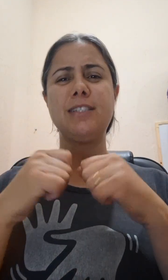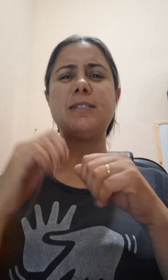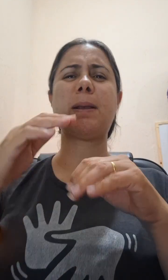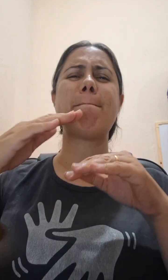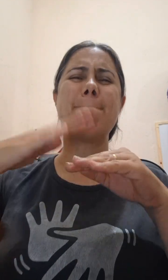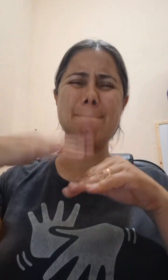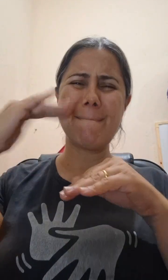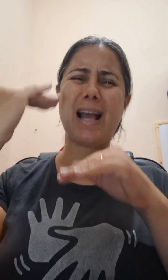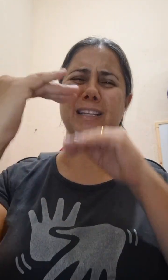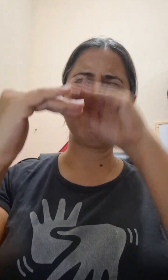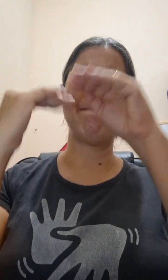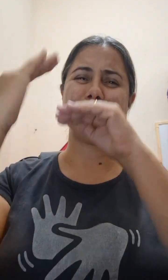Nós precisamos